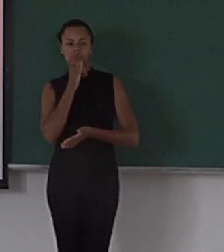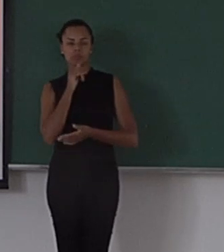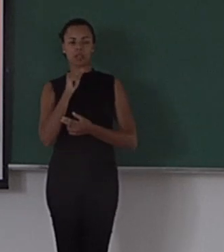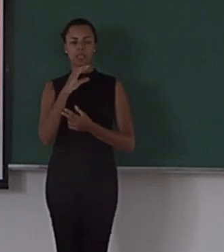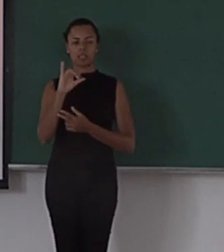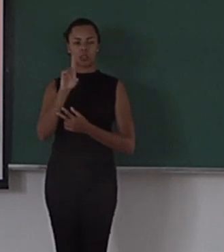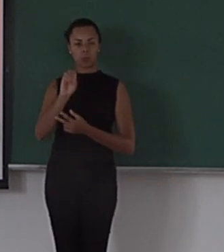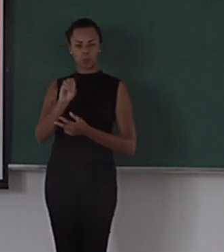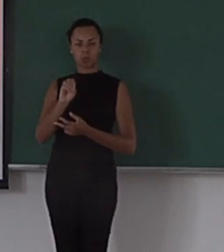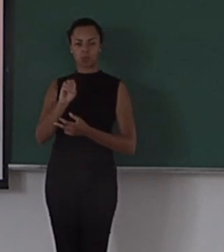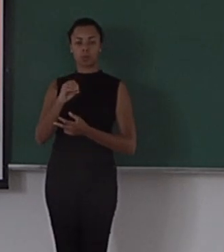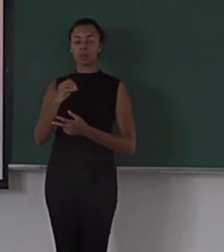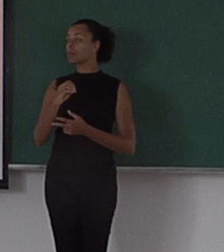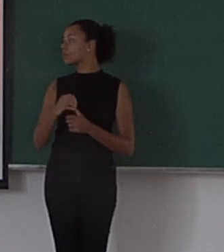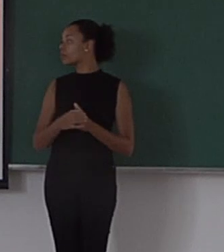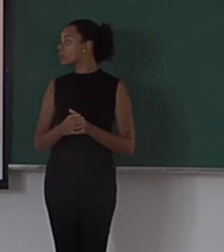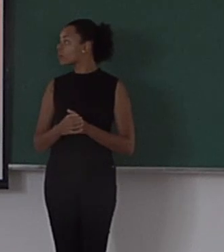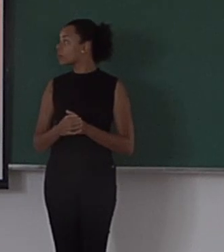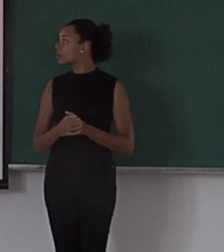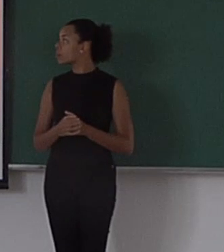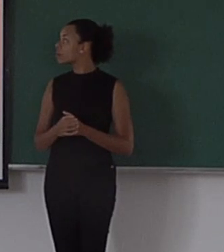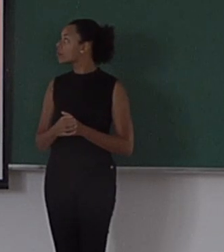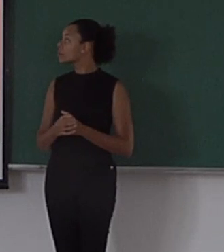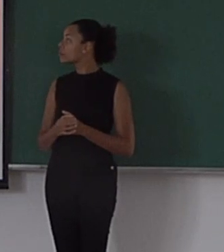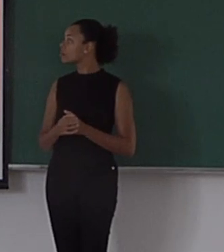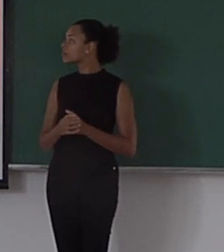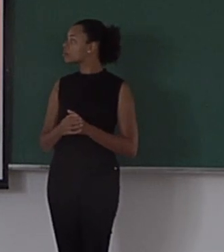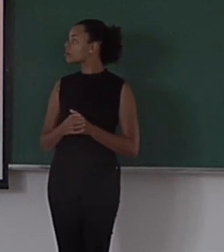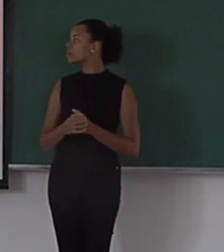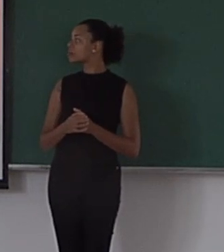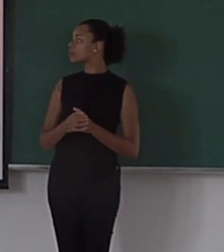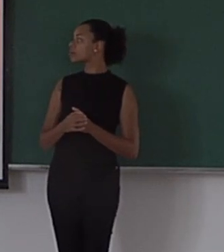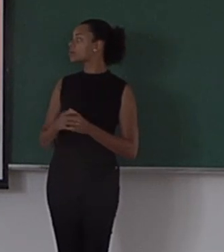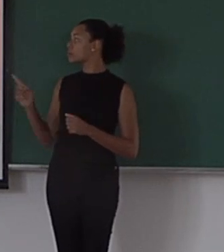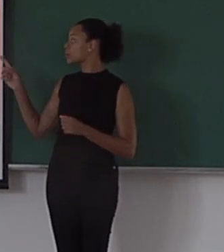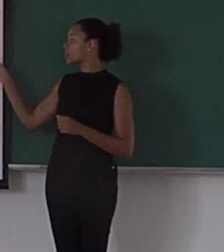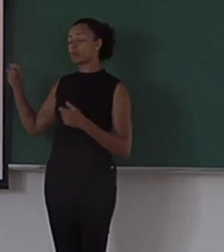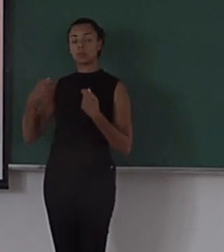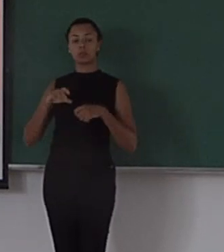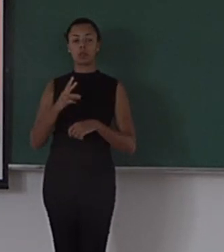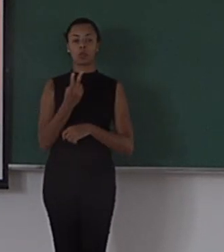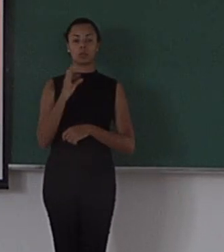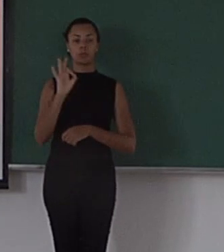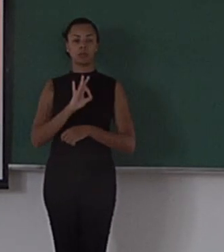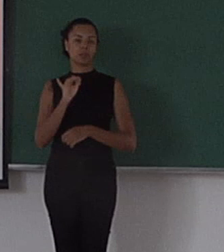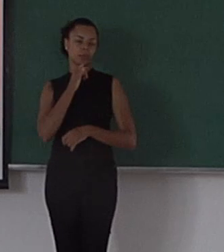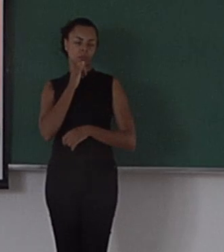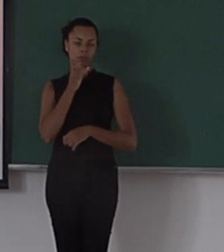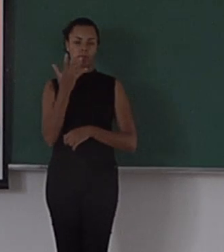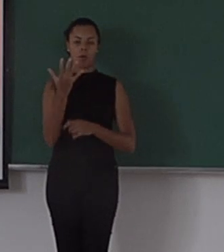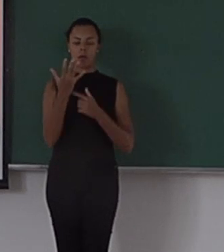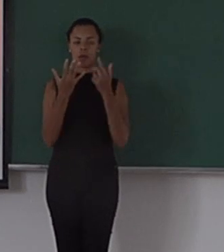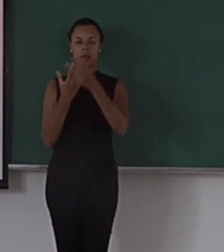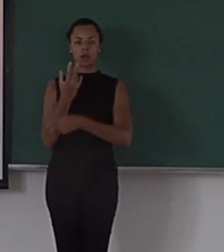ácido hidrofluorídrico, eles necessitam apenas de 2% da superfície corporal, ou seja, o indivíduo que queima 2 palmas de